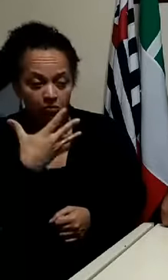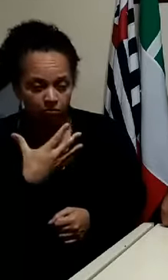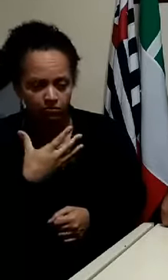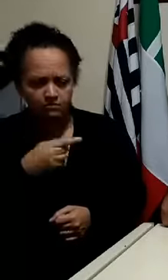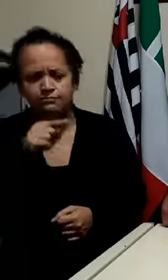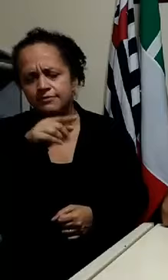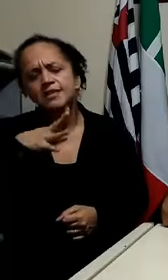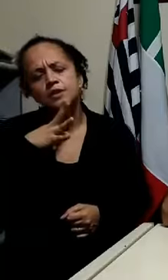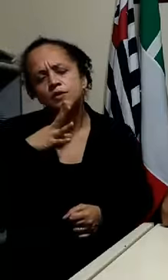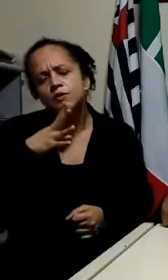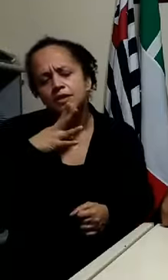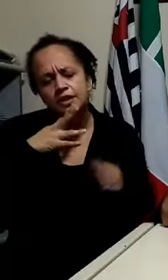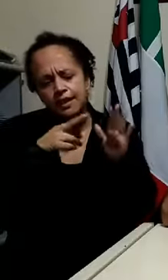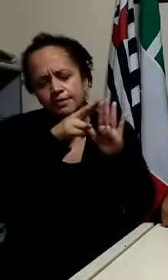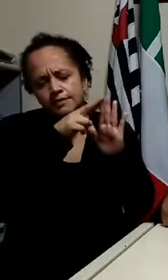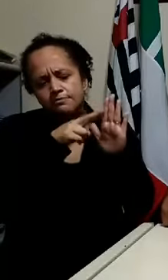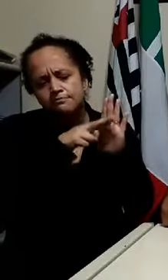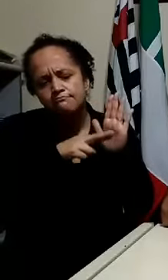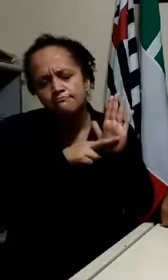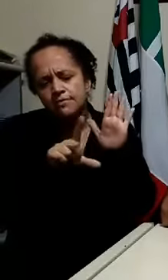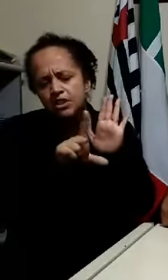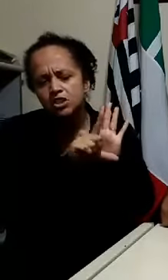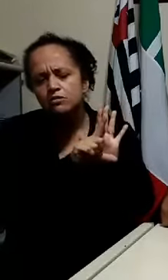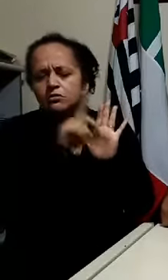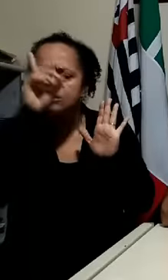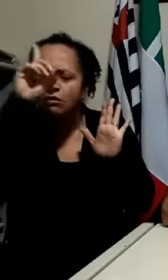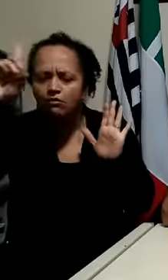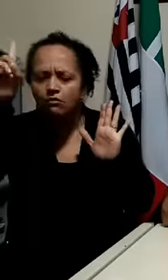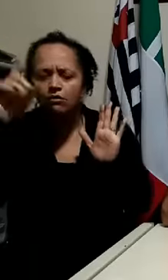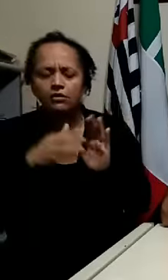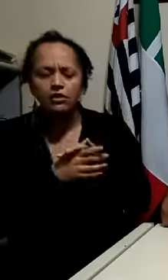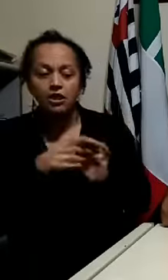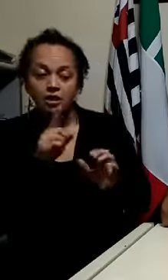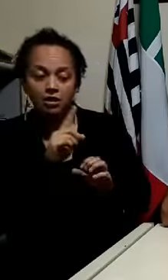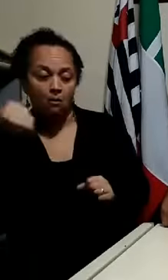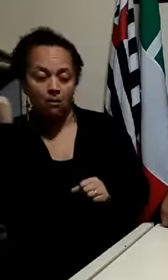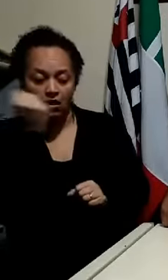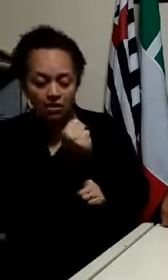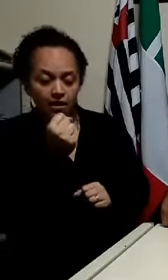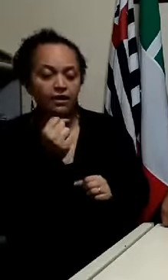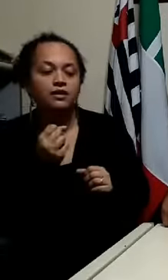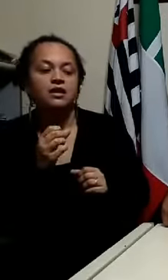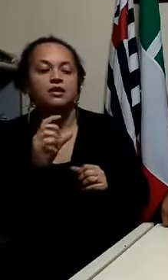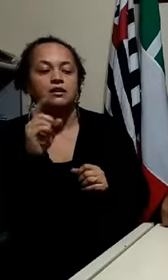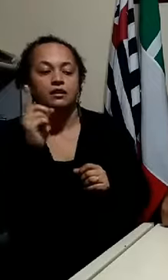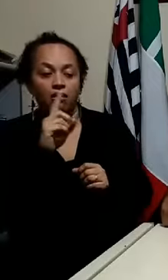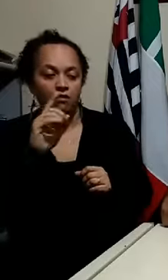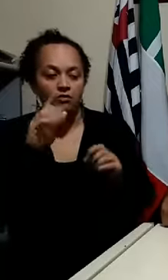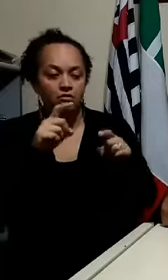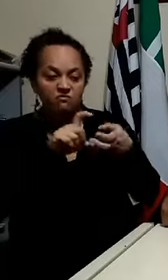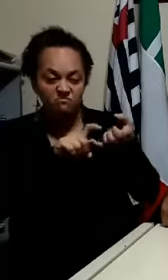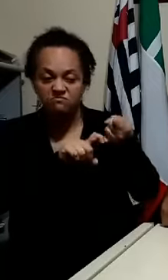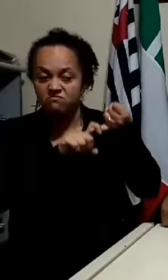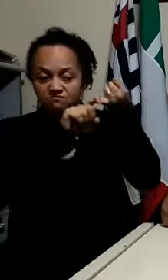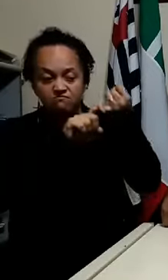mandamentos? Não matarás, não adulterarás, não furtarás, não dirás